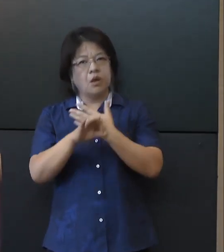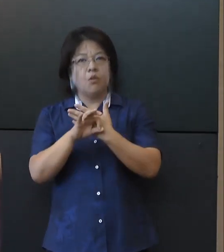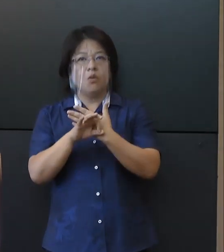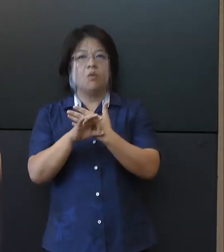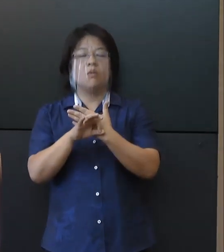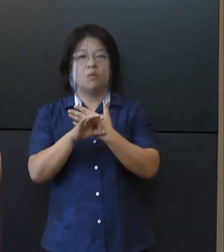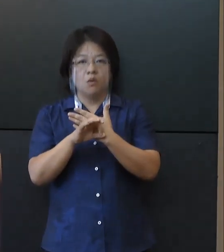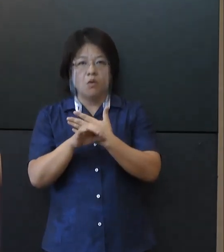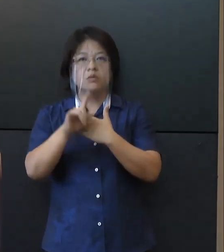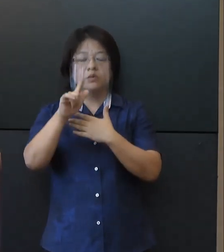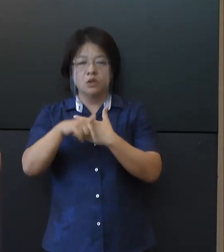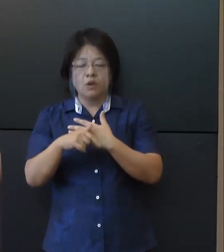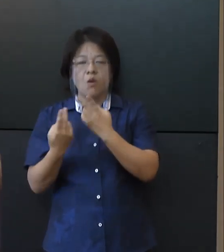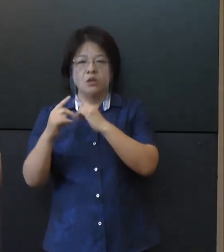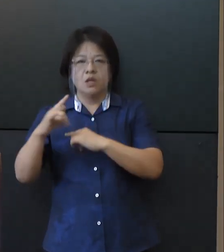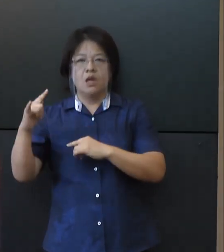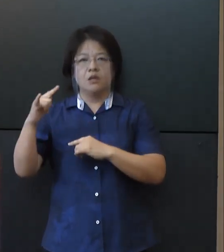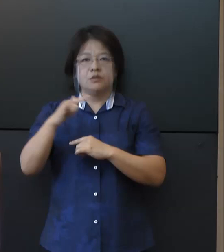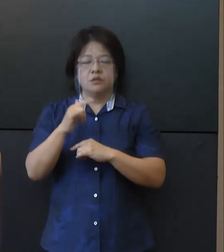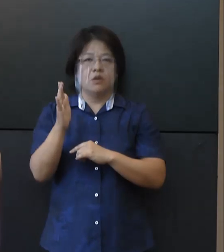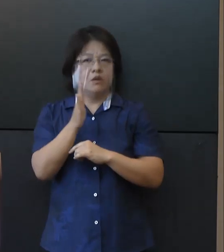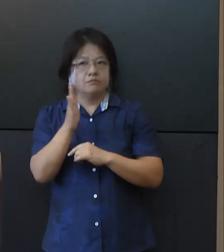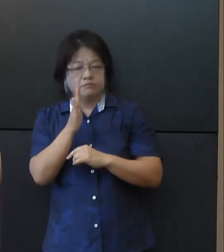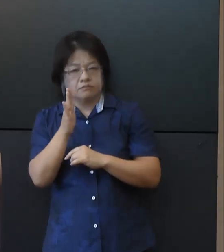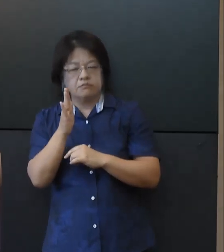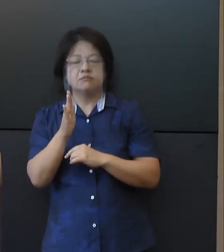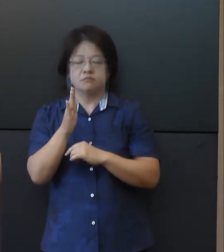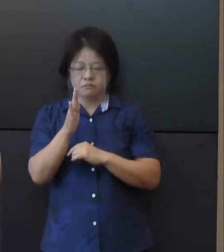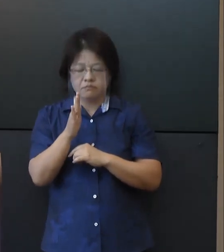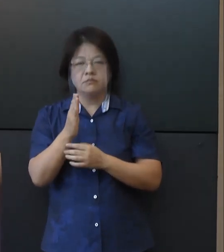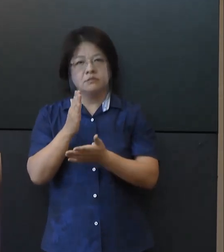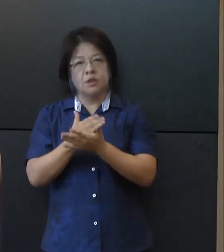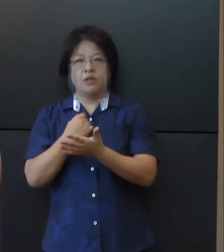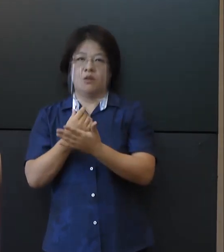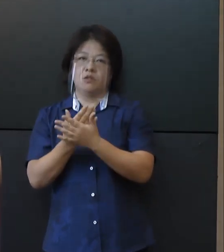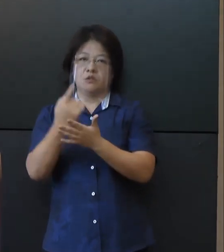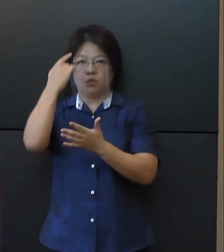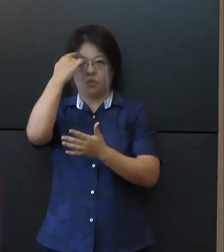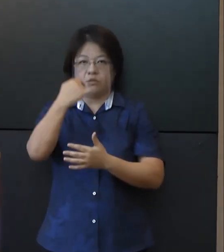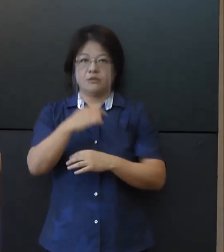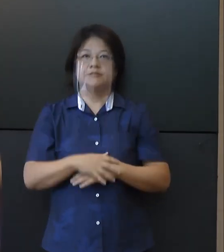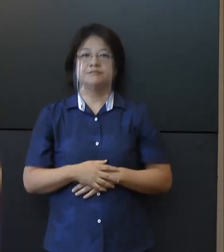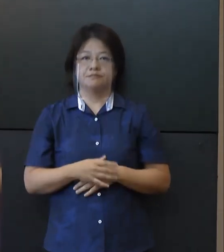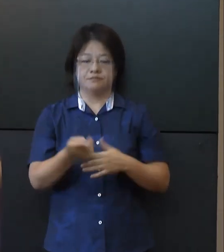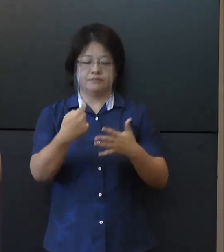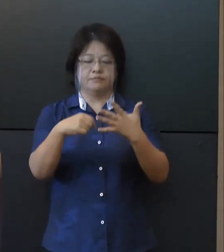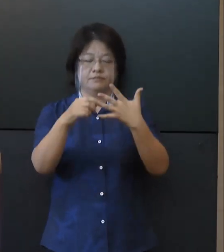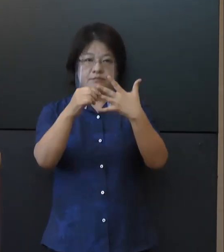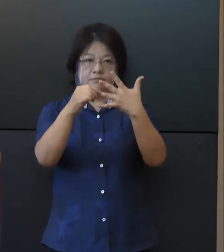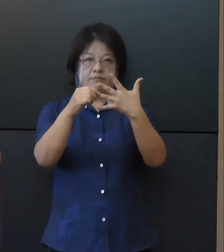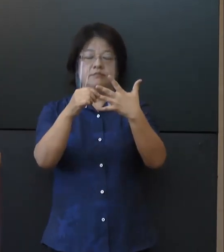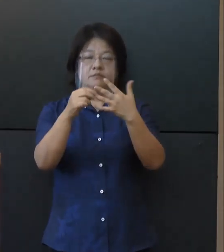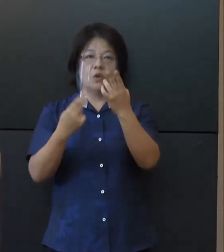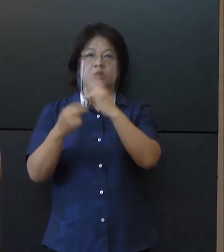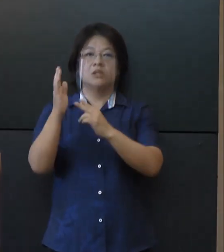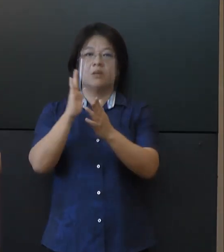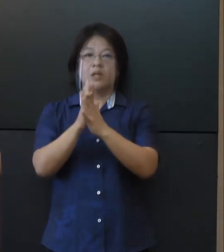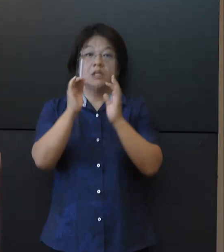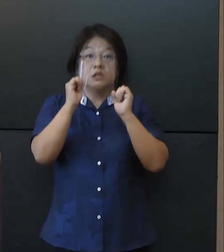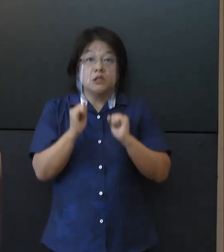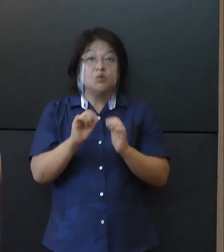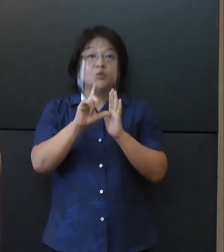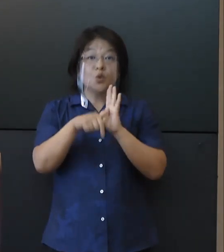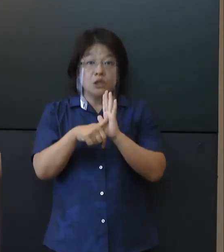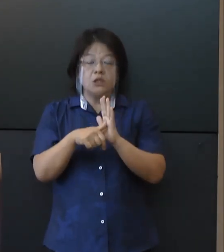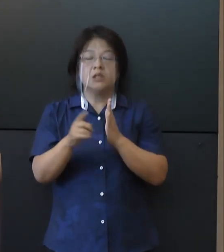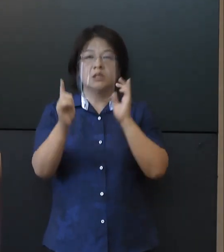は渡航自粛の検討もお願いをいたします。4つ目は沖縄滞在中旅